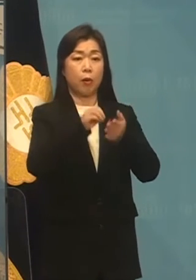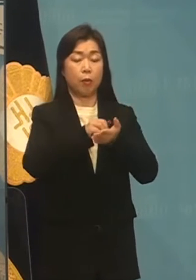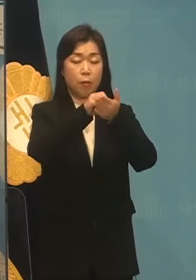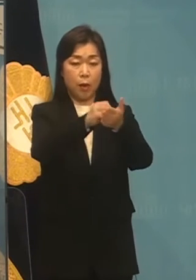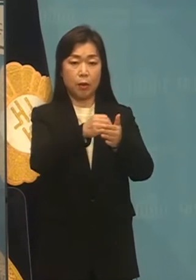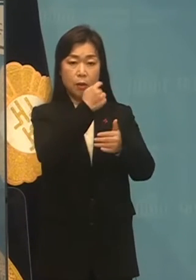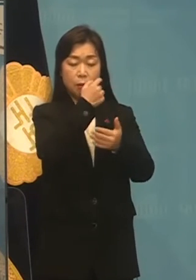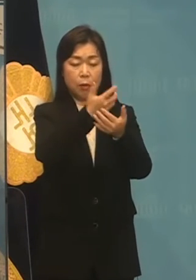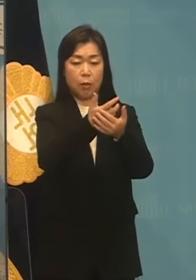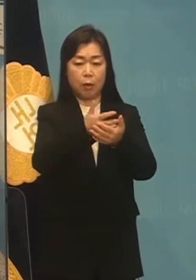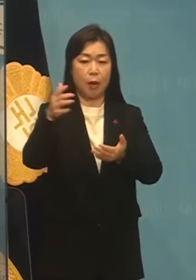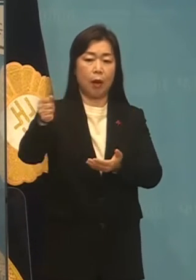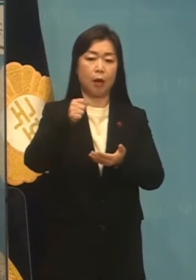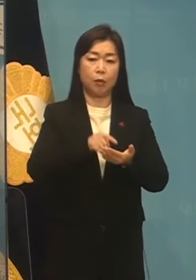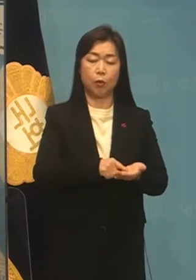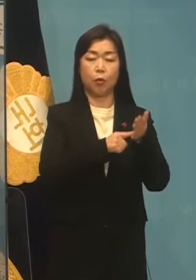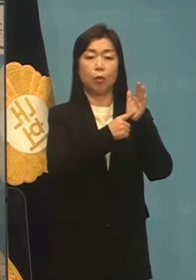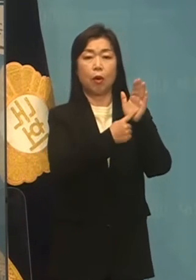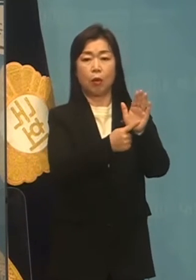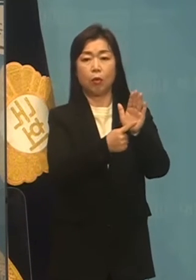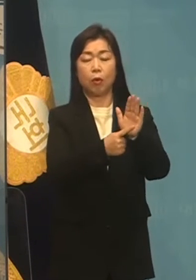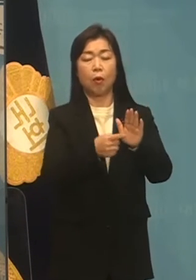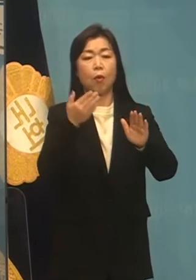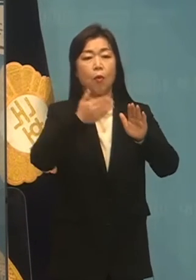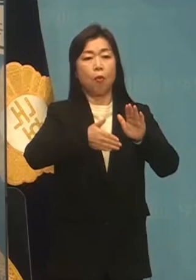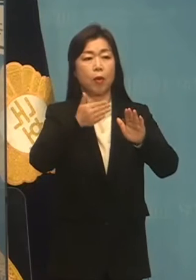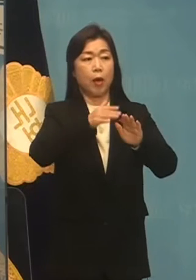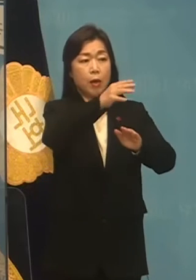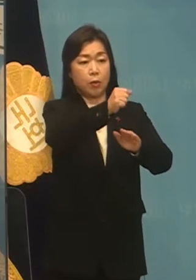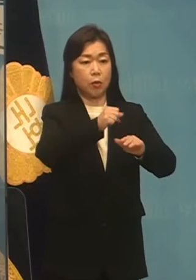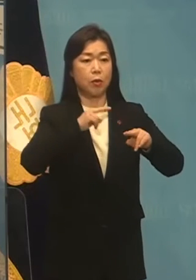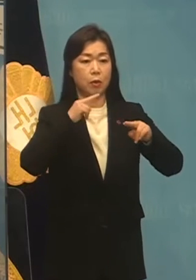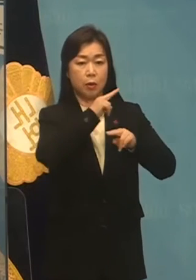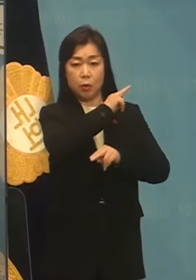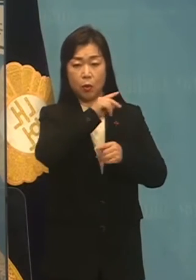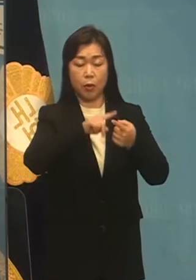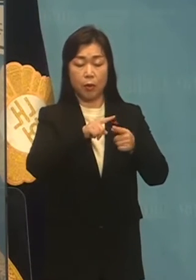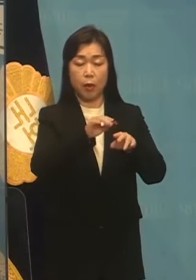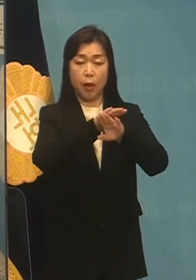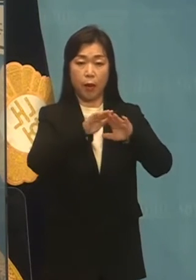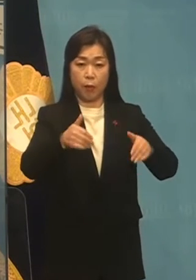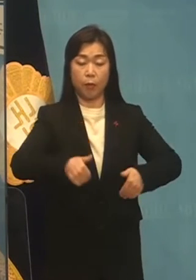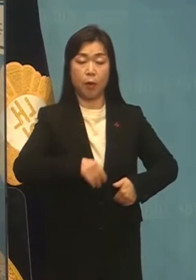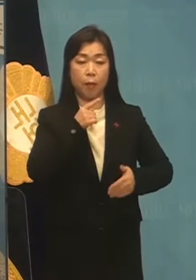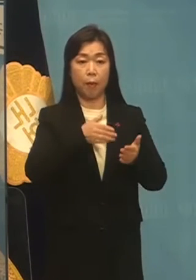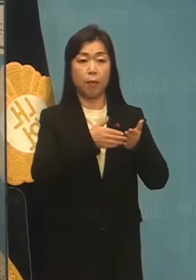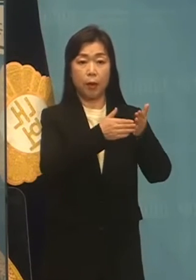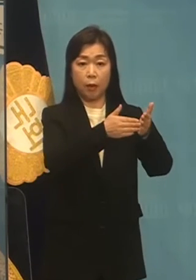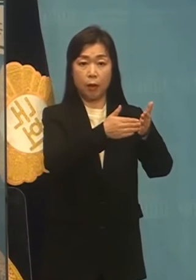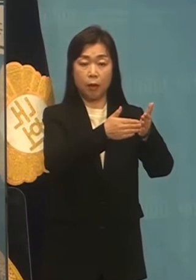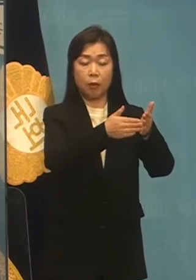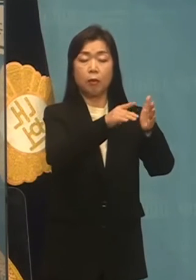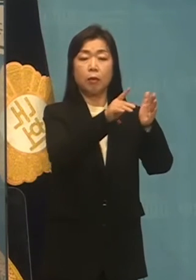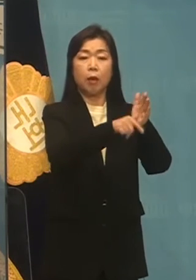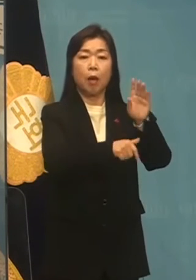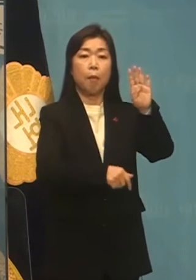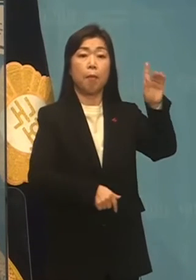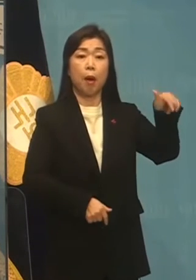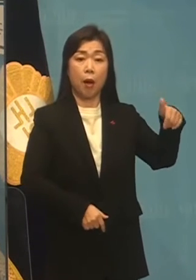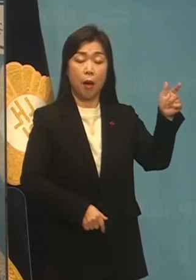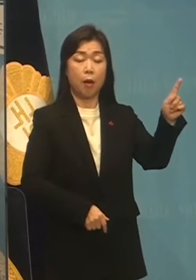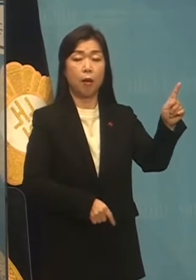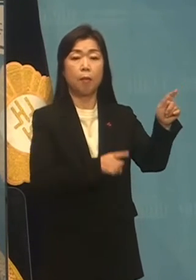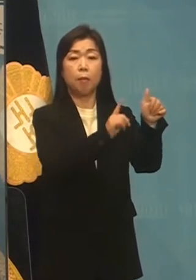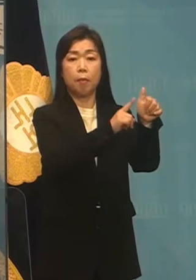후보가 모든 것을 공개해 의혹을 해소해야 한다고 밝혔습니다. 이에 당시 박형준 후보는